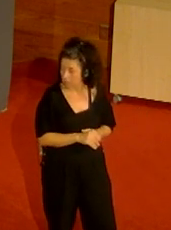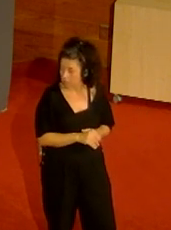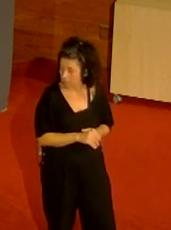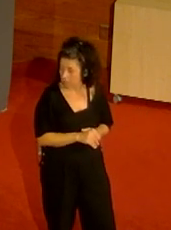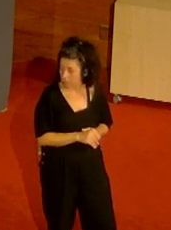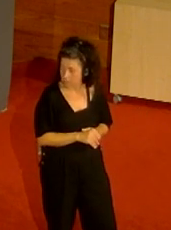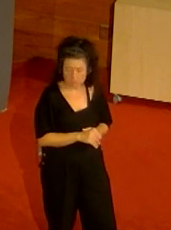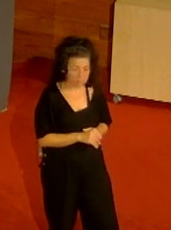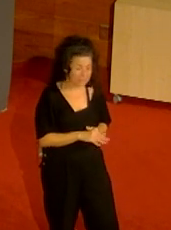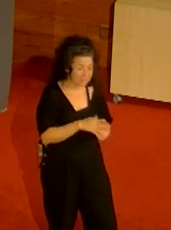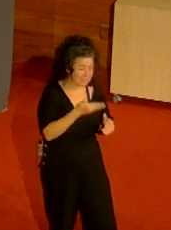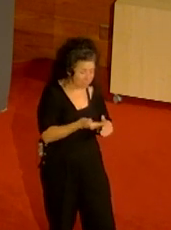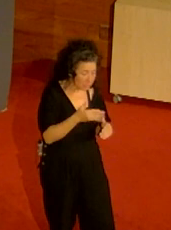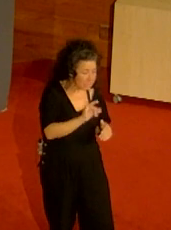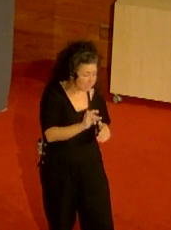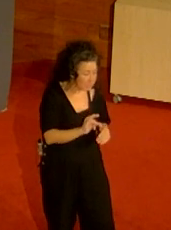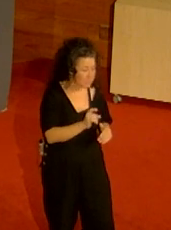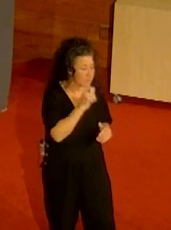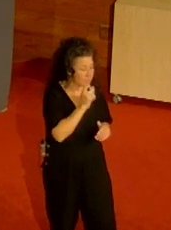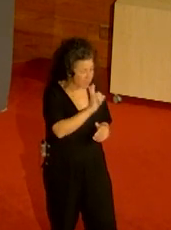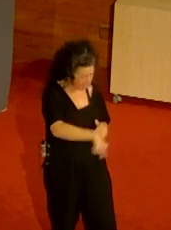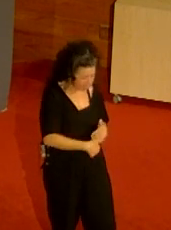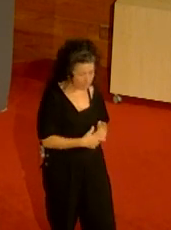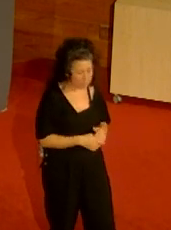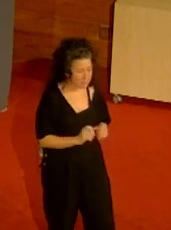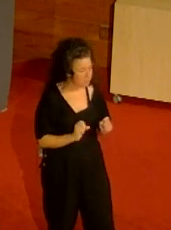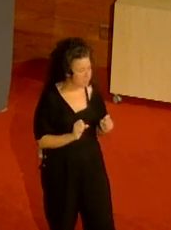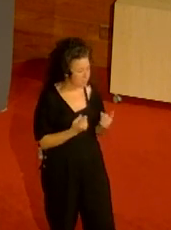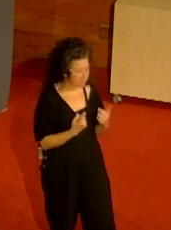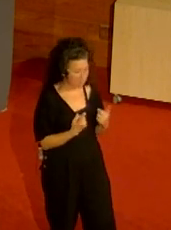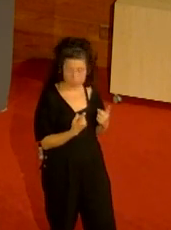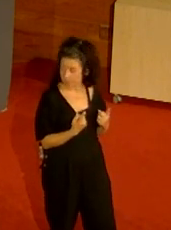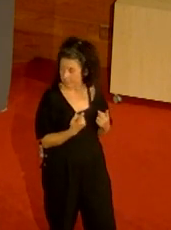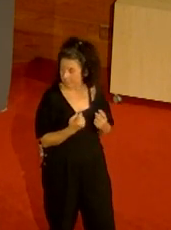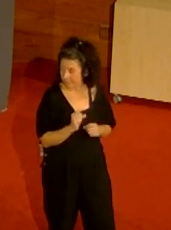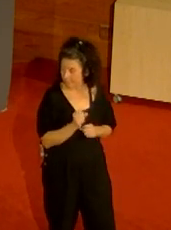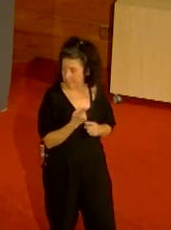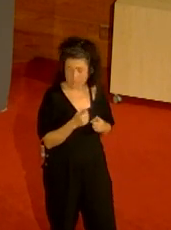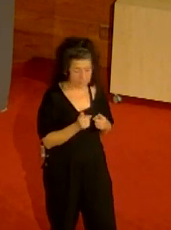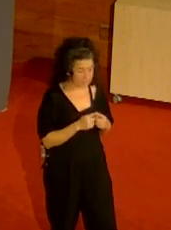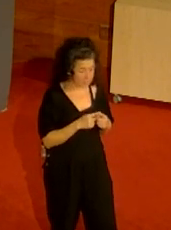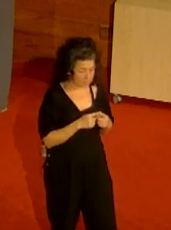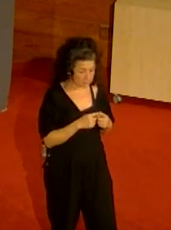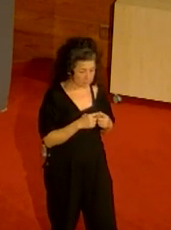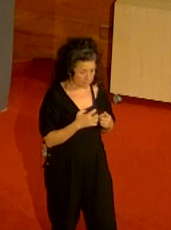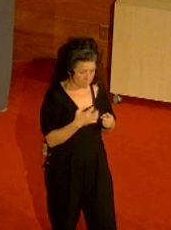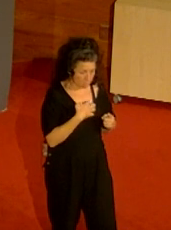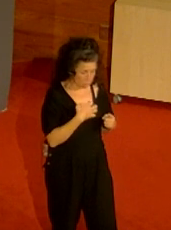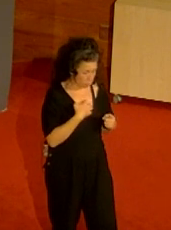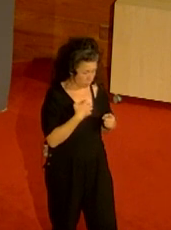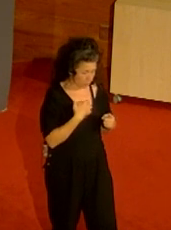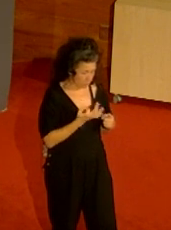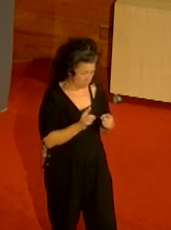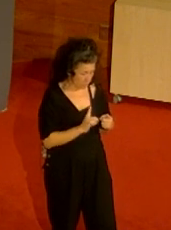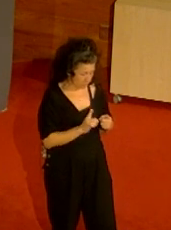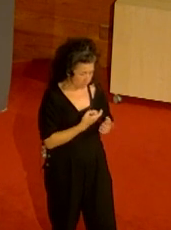Y es complicado. Bueno, en primer lugar, que esto no puedes ni debes hacerlo de forma gratuita. Cuando lo haces